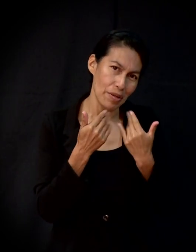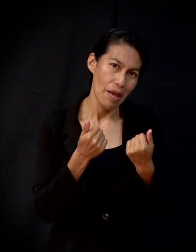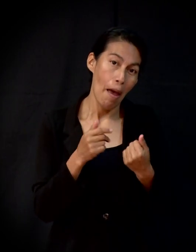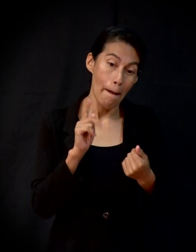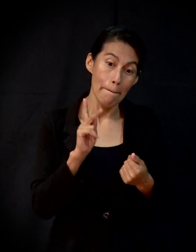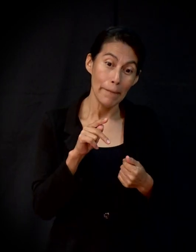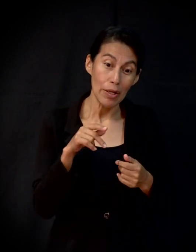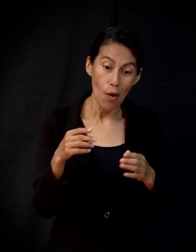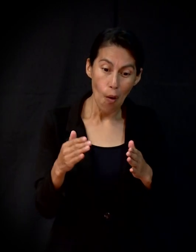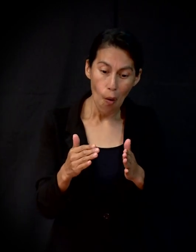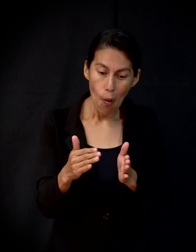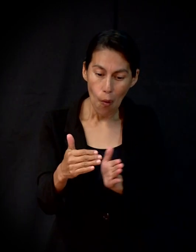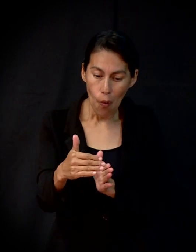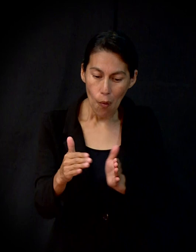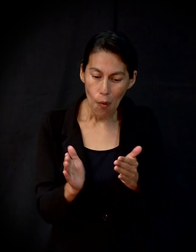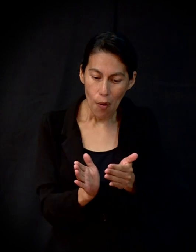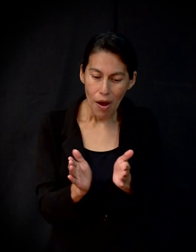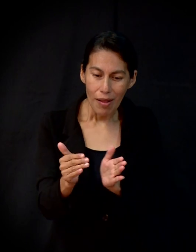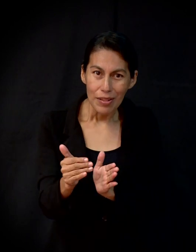cemento. Pero en